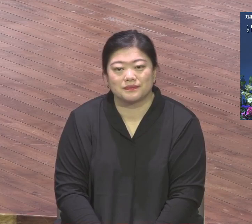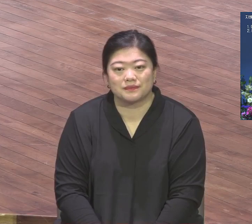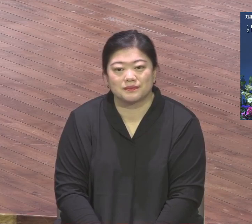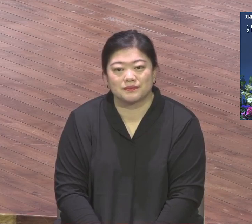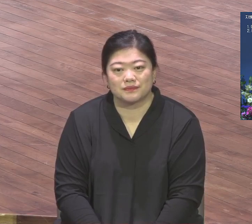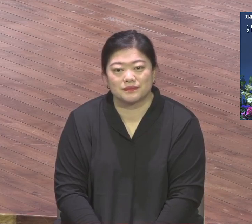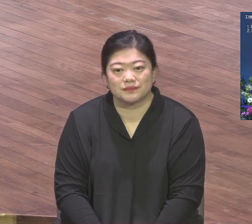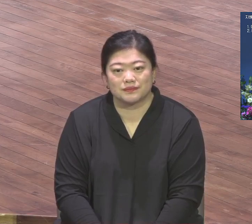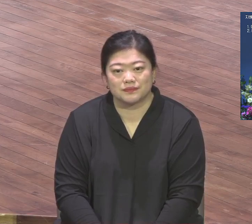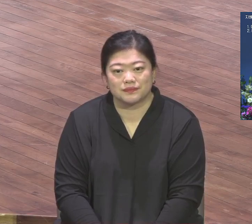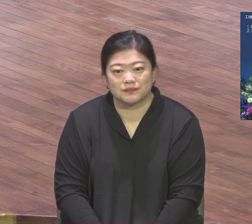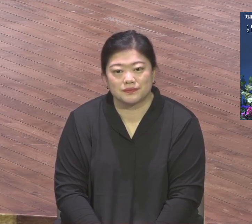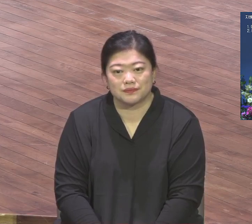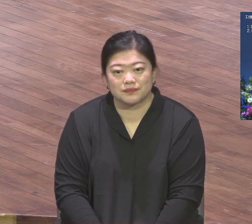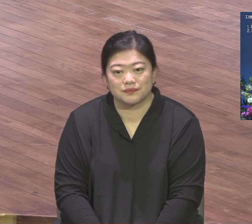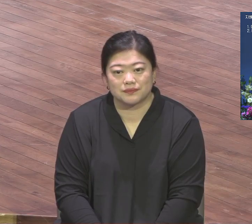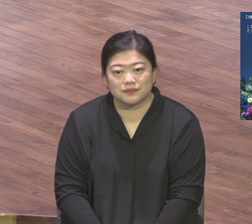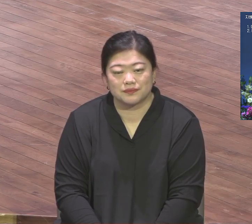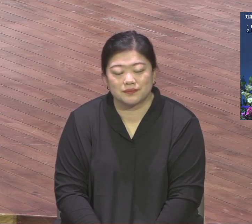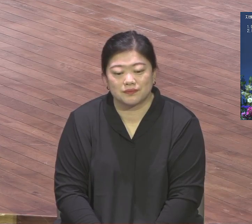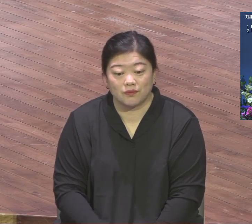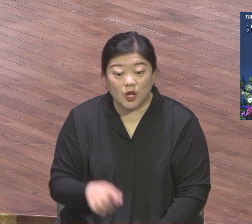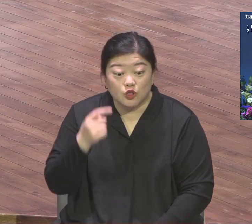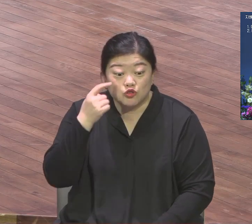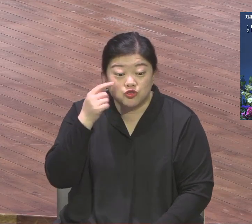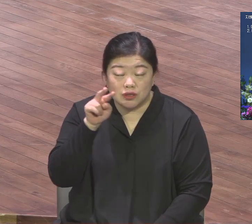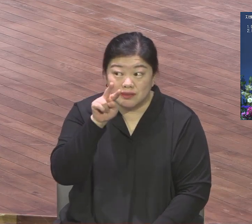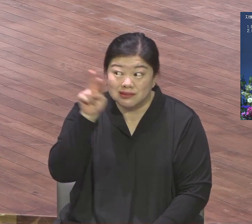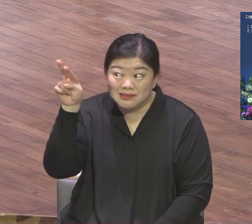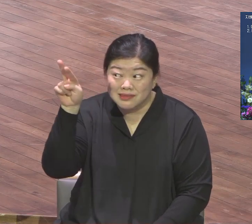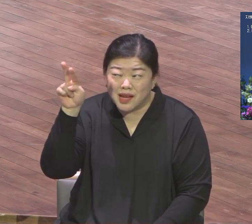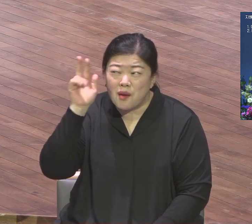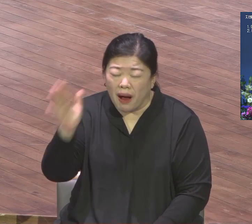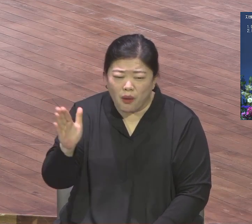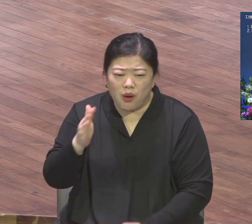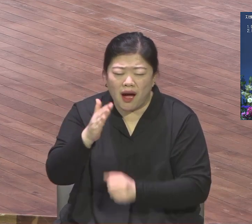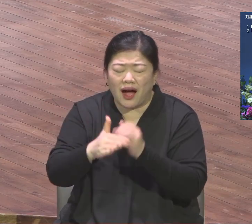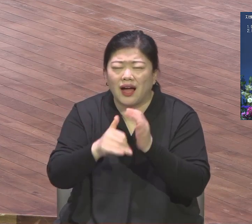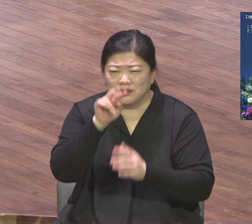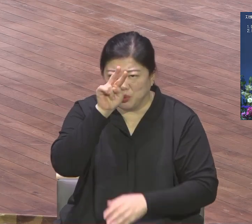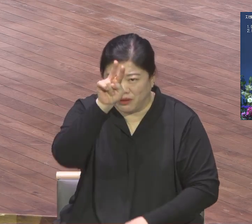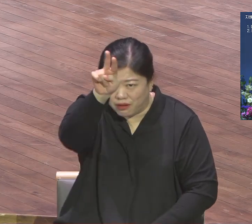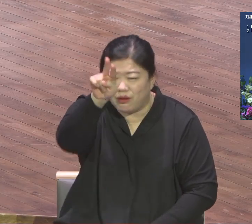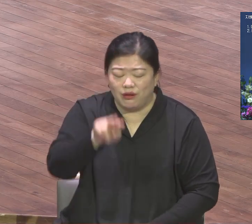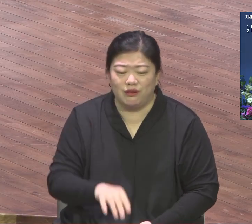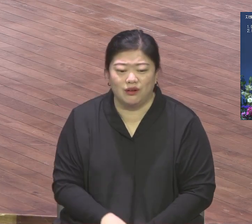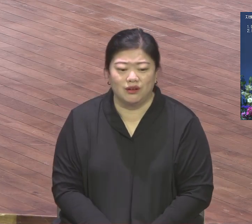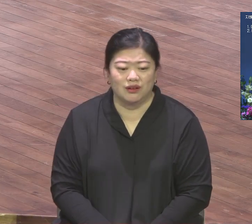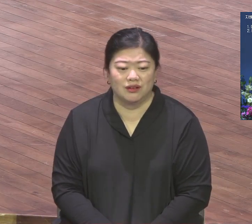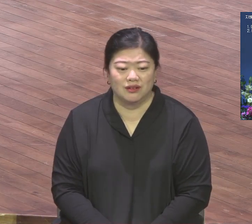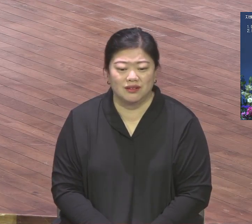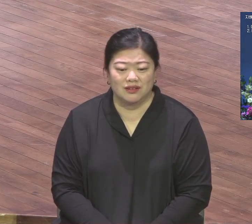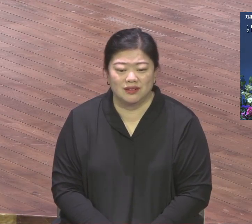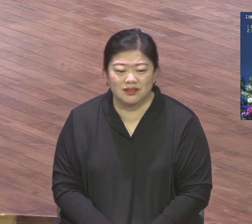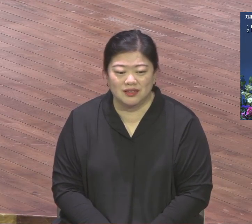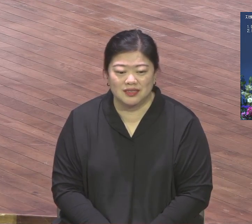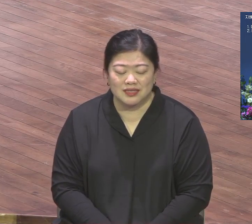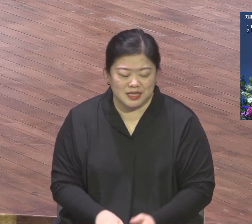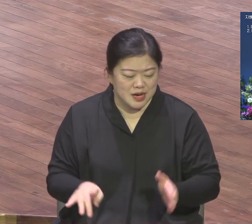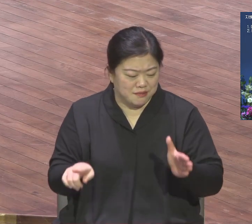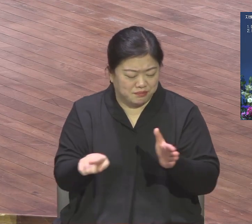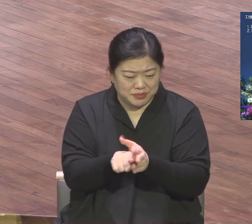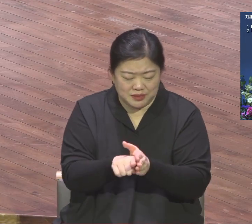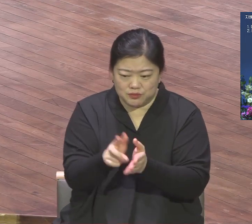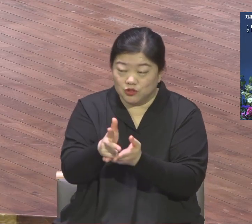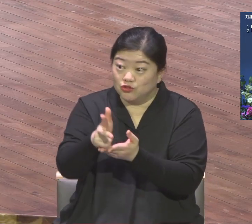뭘 바라봐야 돼요? 선악과 바라보지 말고 그리스도 바라보시기 바랍니다. 믿음의 주요 또